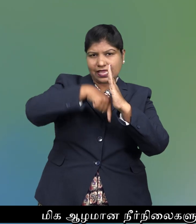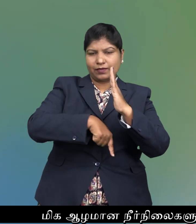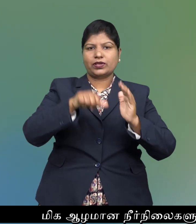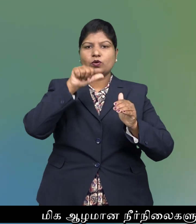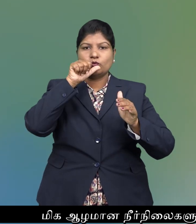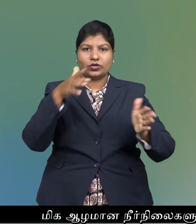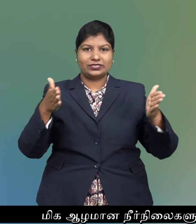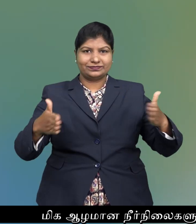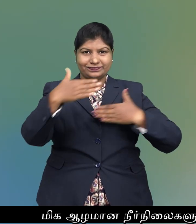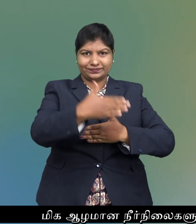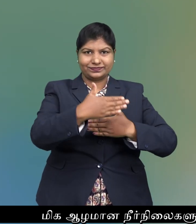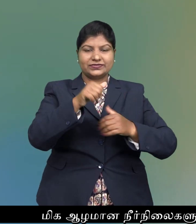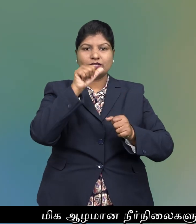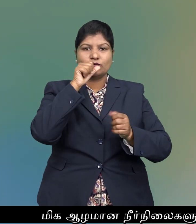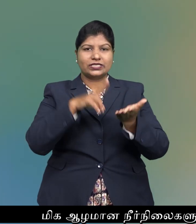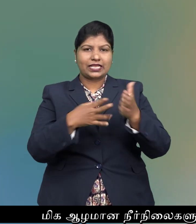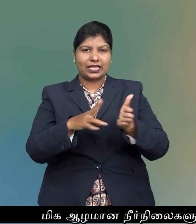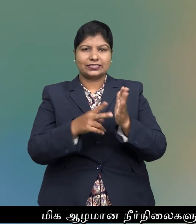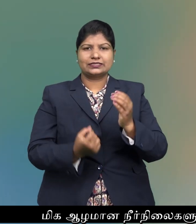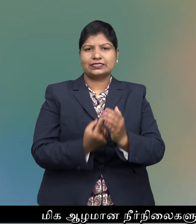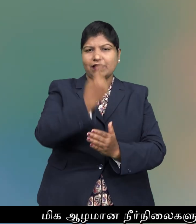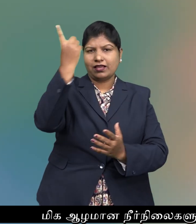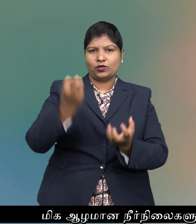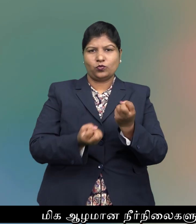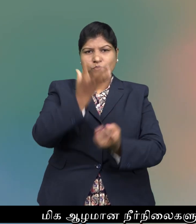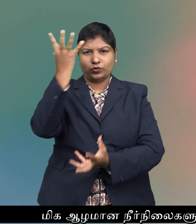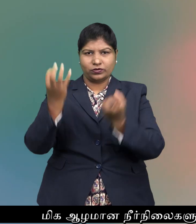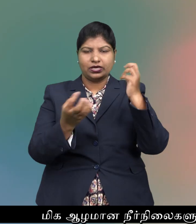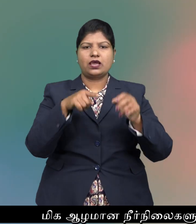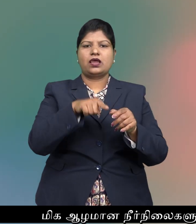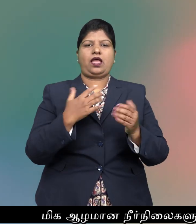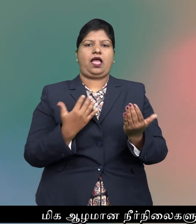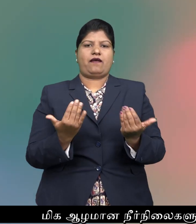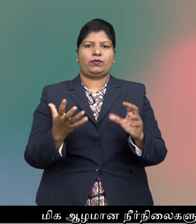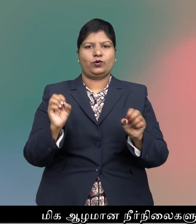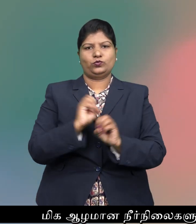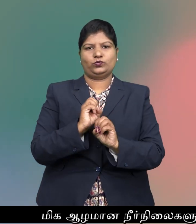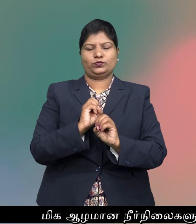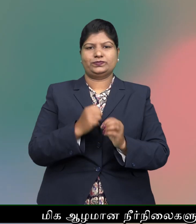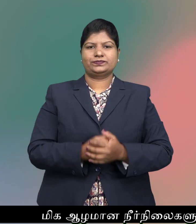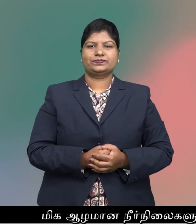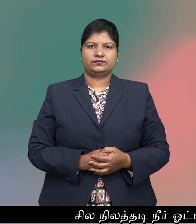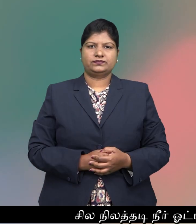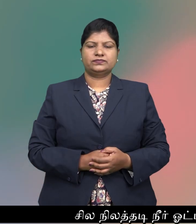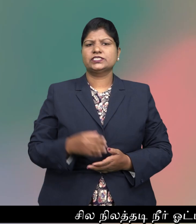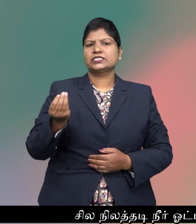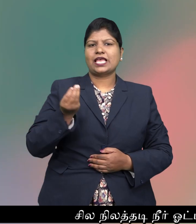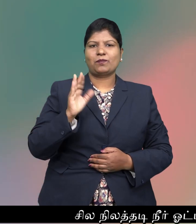நீர்நிலைகளுக்குள் செல்கிறது. அவை கிடைக்காதது. சில நிலத்தடி